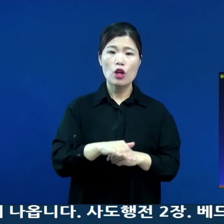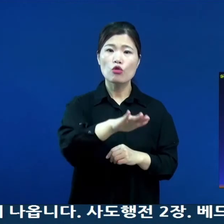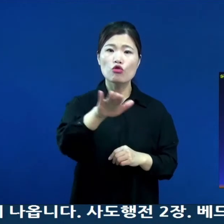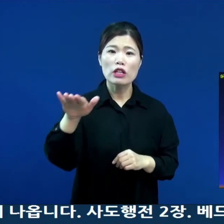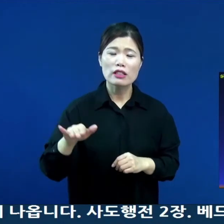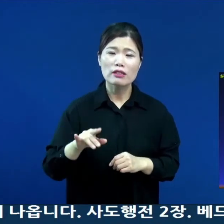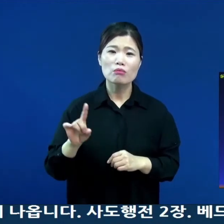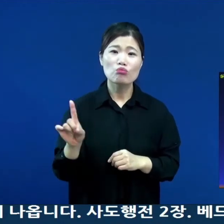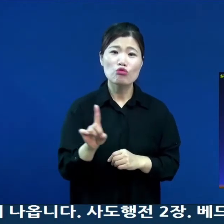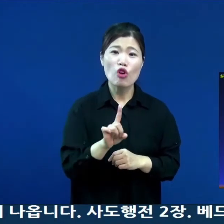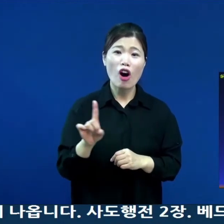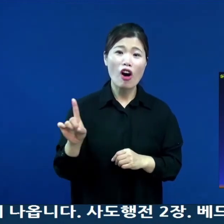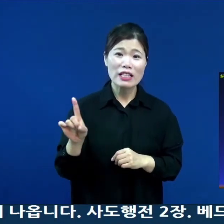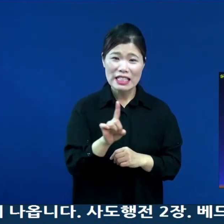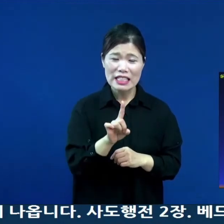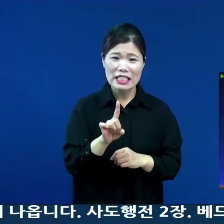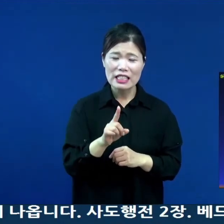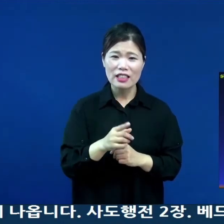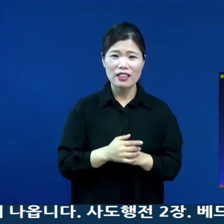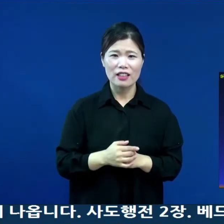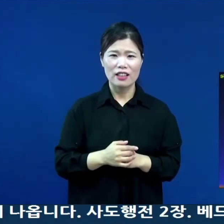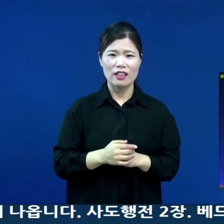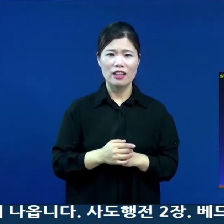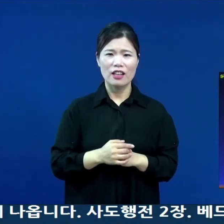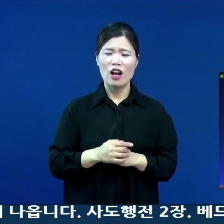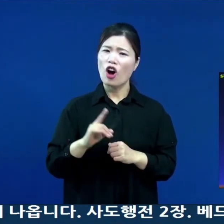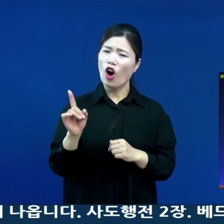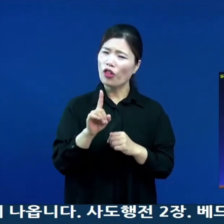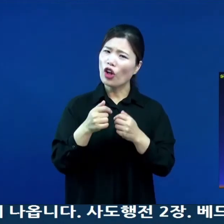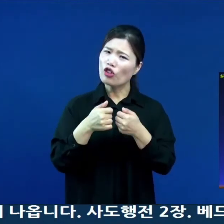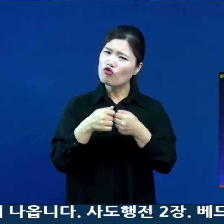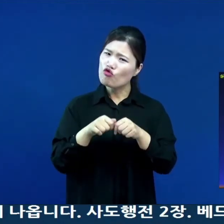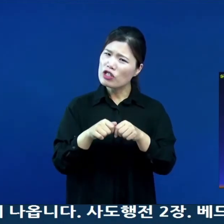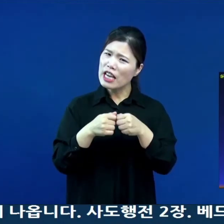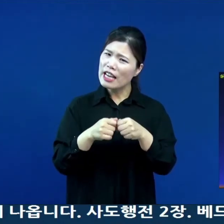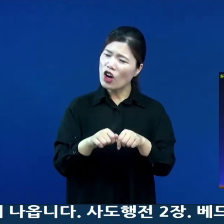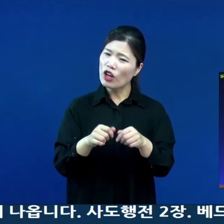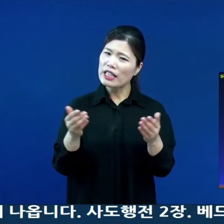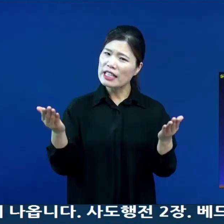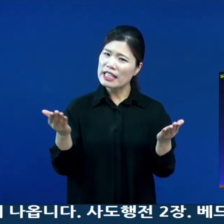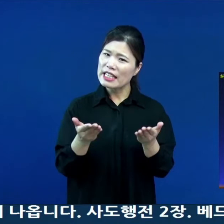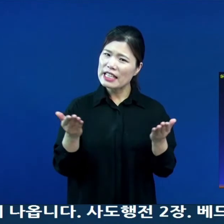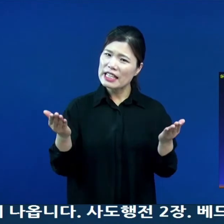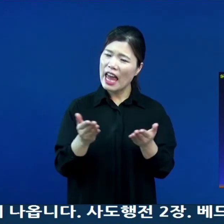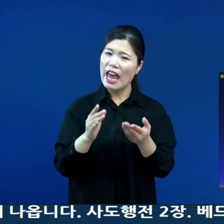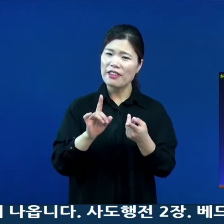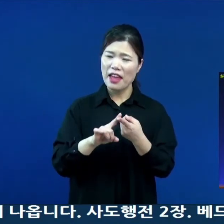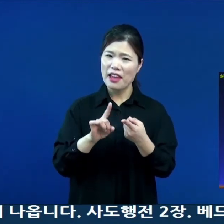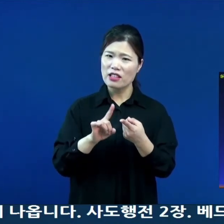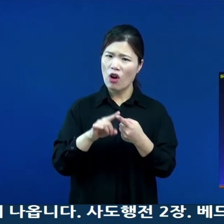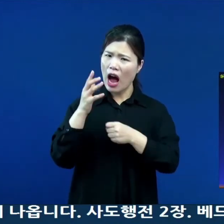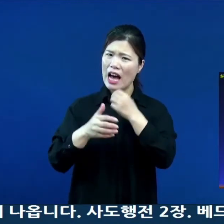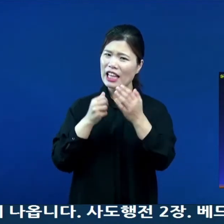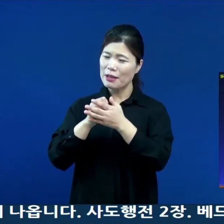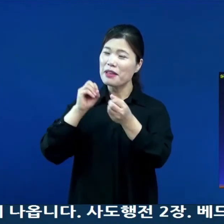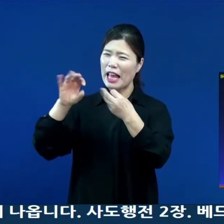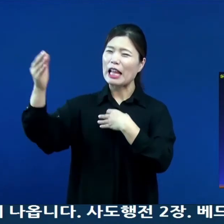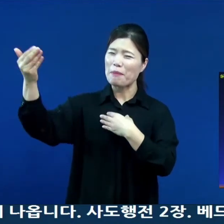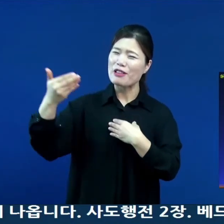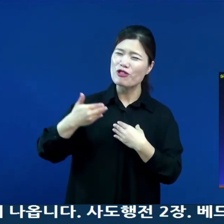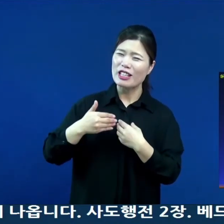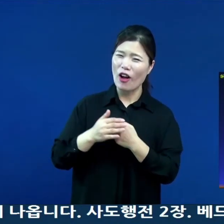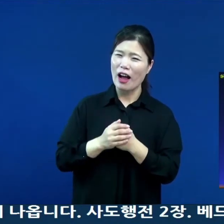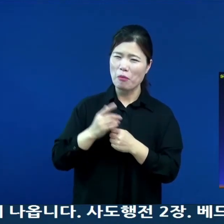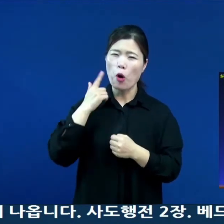무엇을 어떤 구체적인 일이 하나님의 일이라고 말씀하실 것 같았는데 목사 되라,